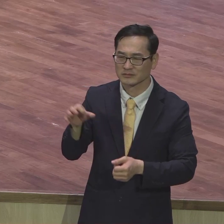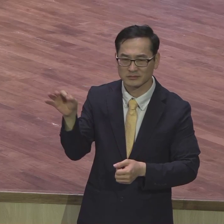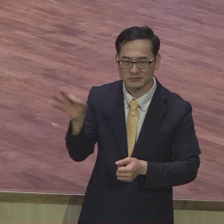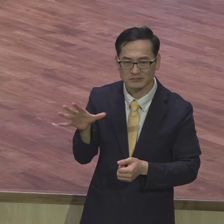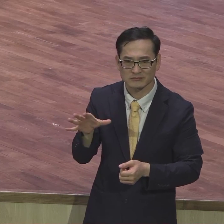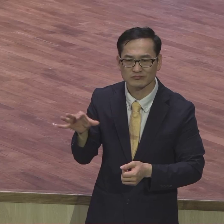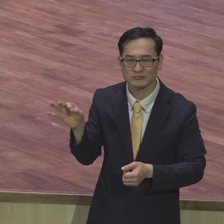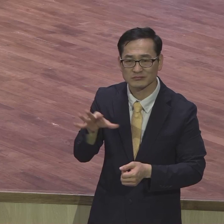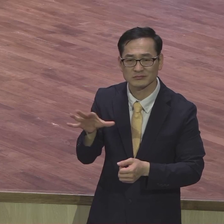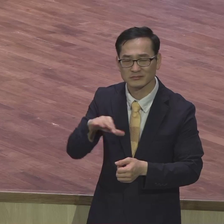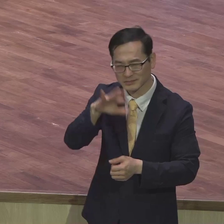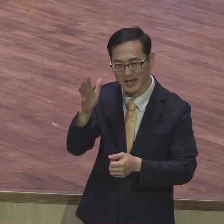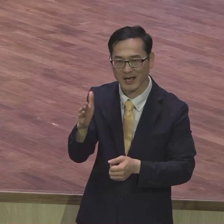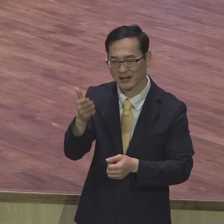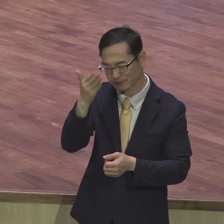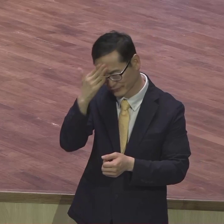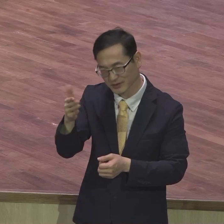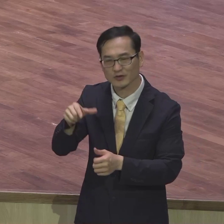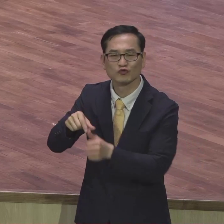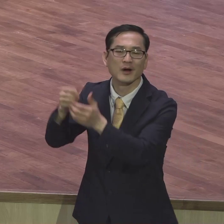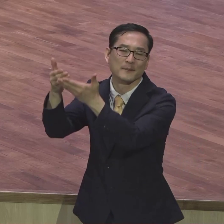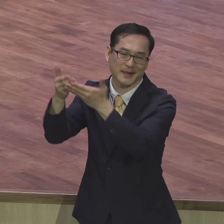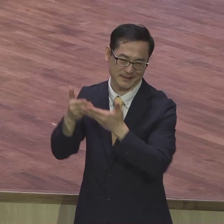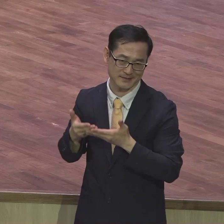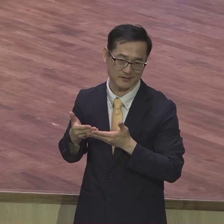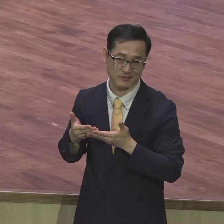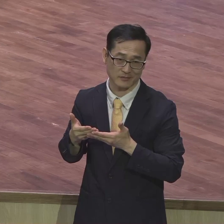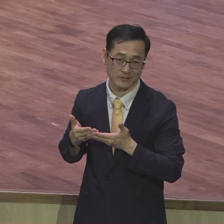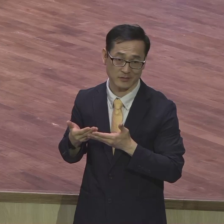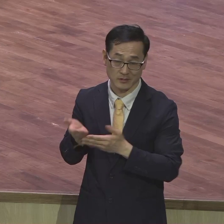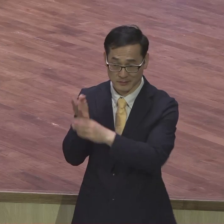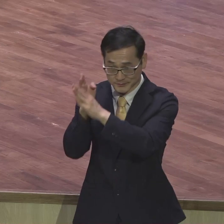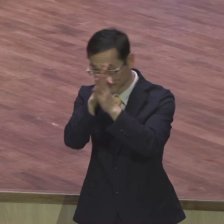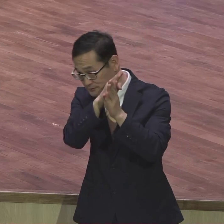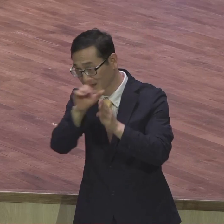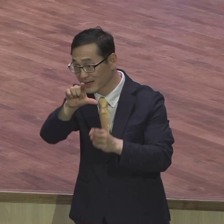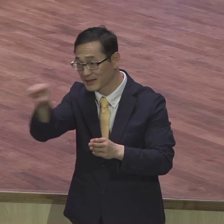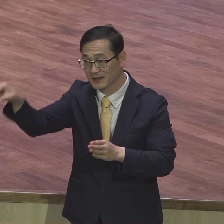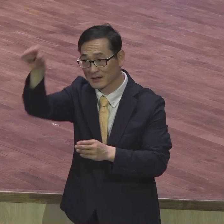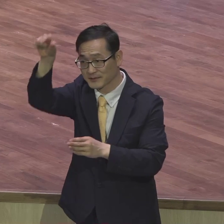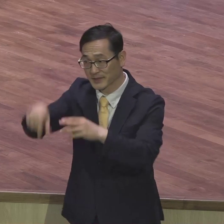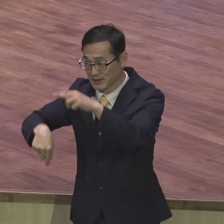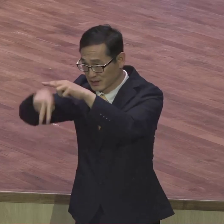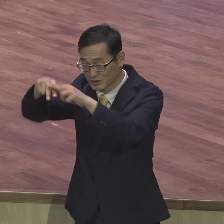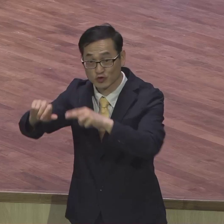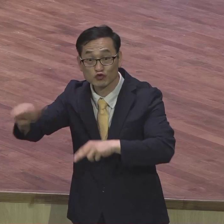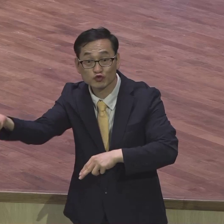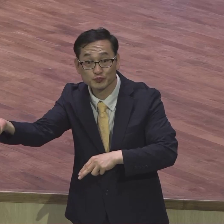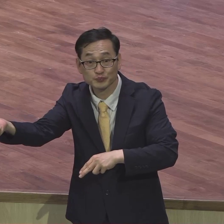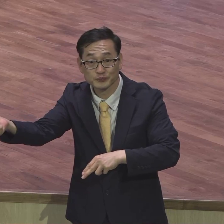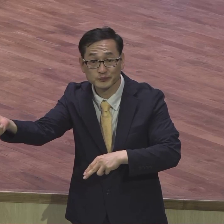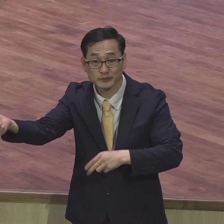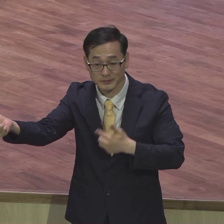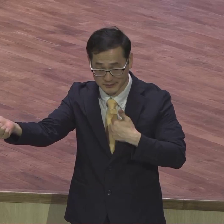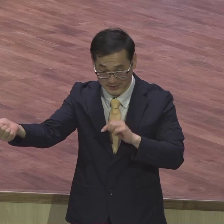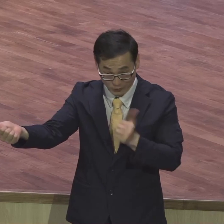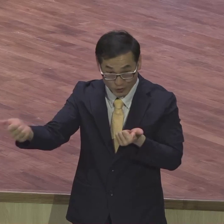대속이라고 하는 어마어마한 값비싼 대가를 치르고 그렇게 우리가 은혜로